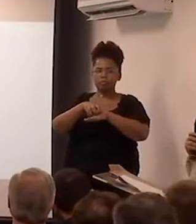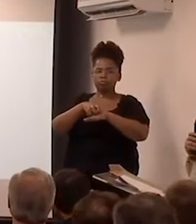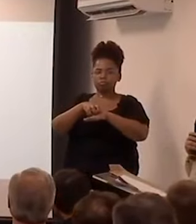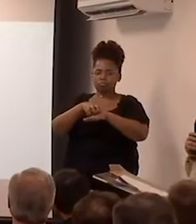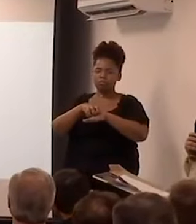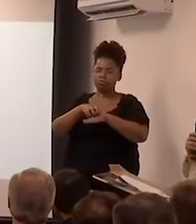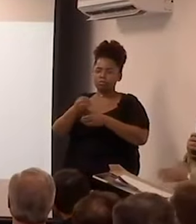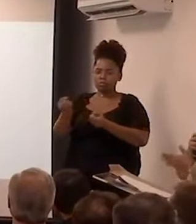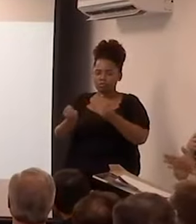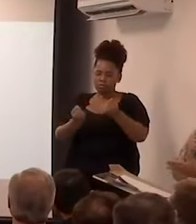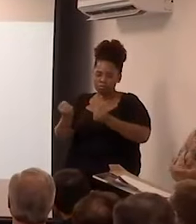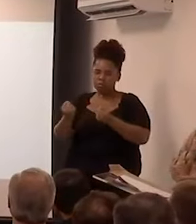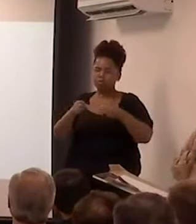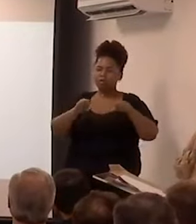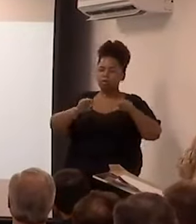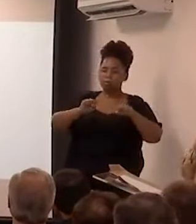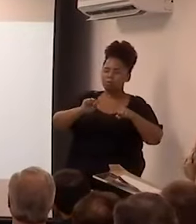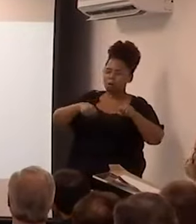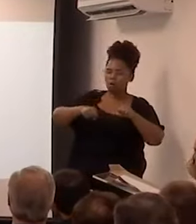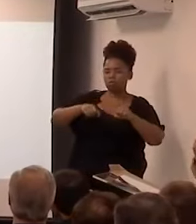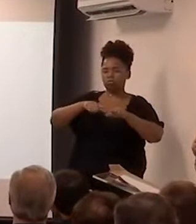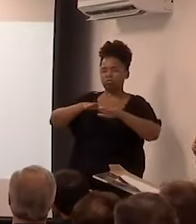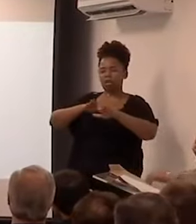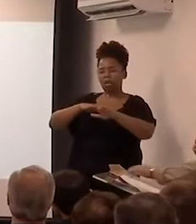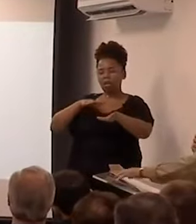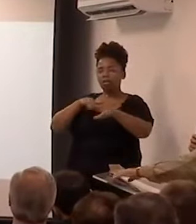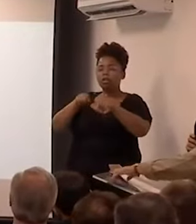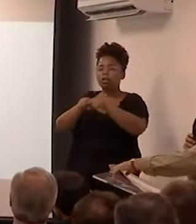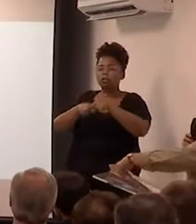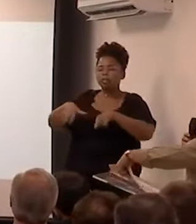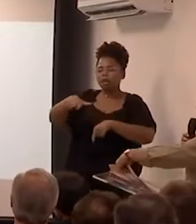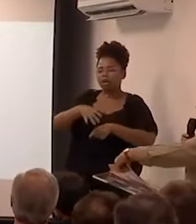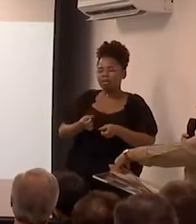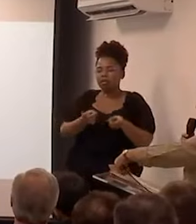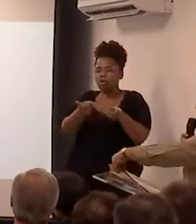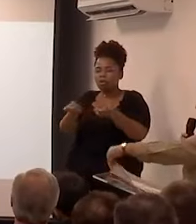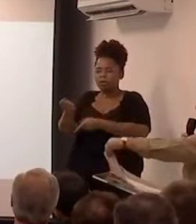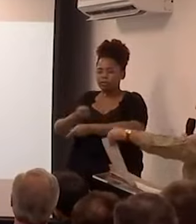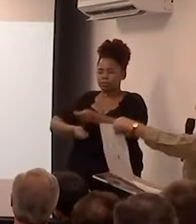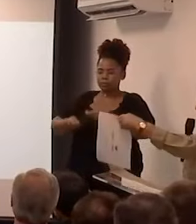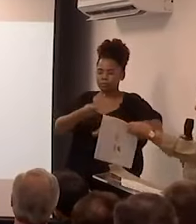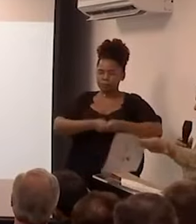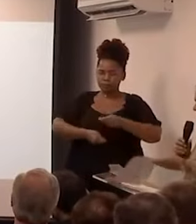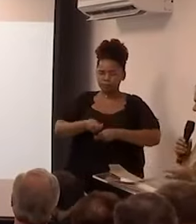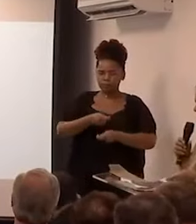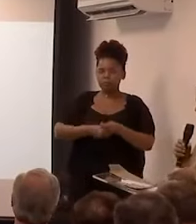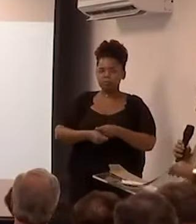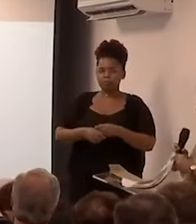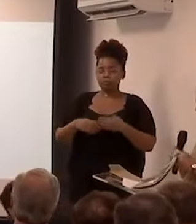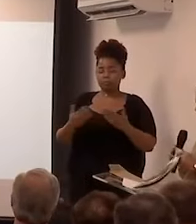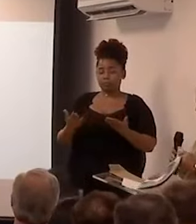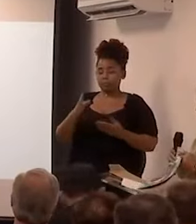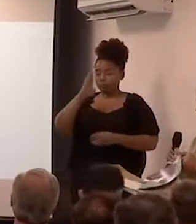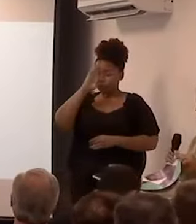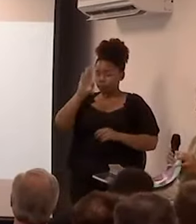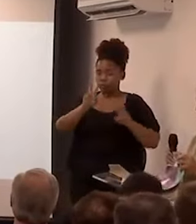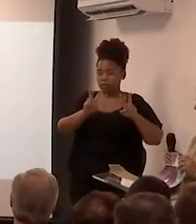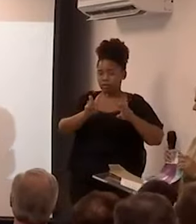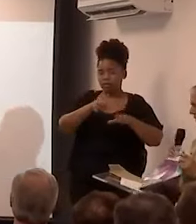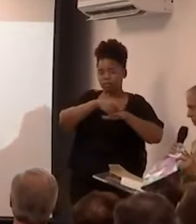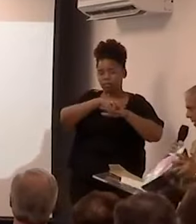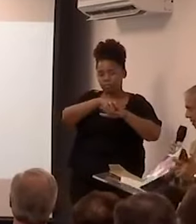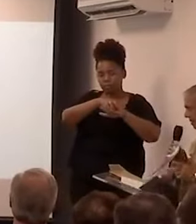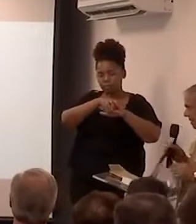trânsito e sobre atividade econômica, né? Então a gente vê, principalmente sobre trânsito e